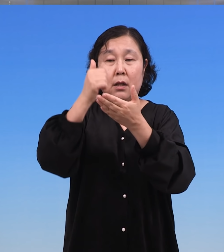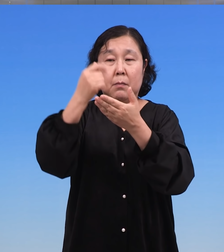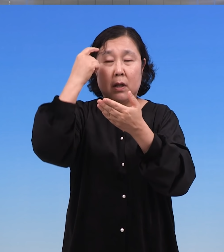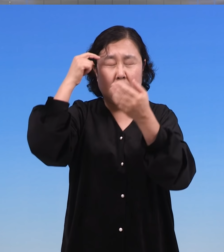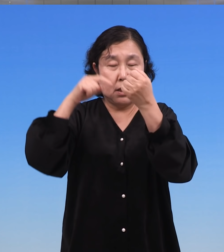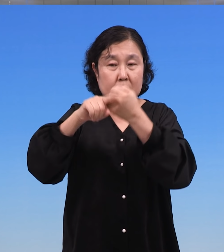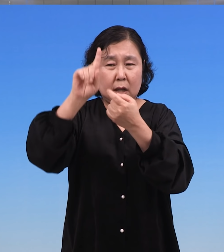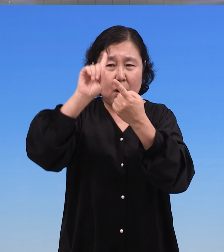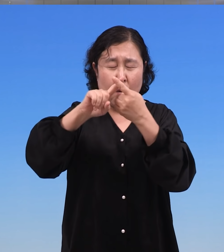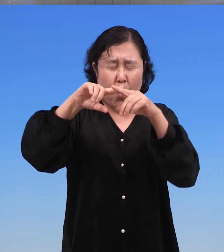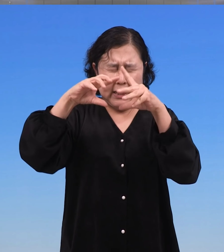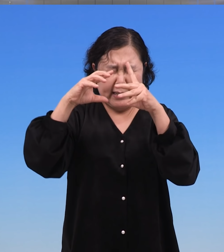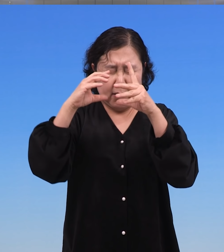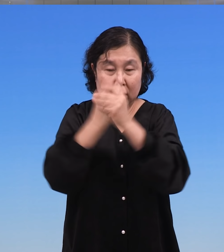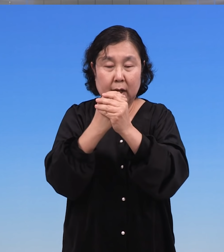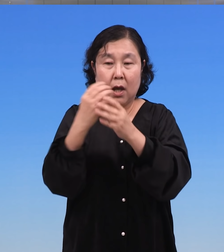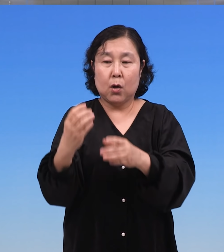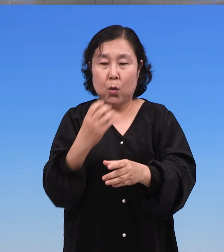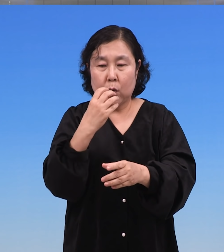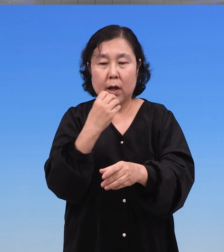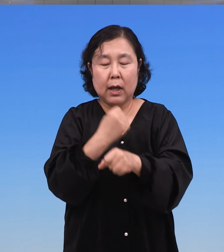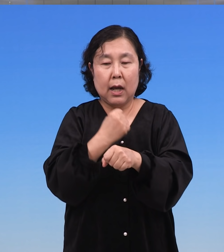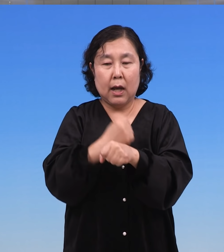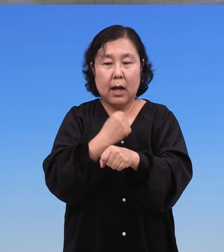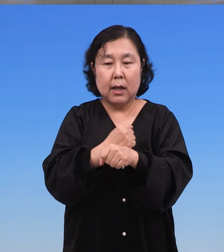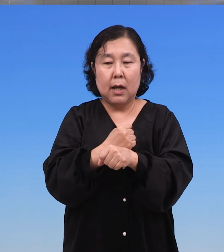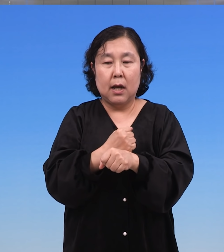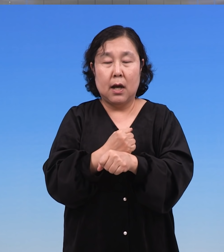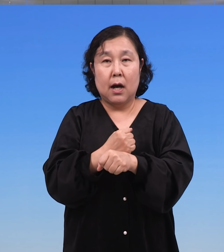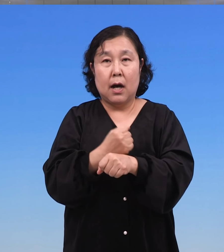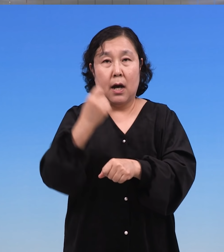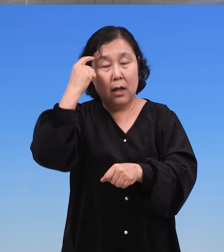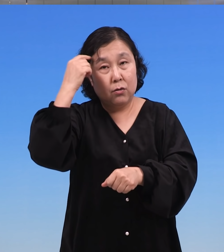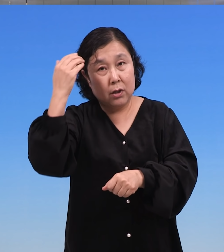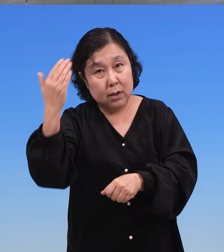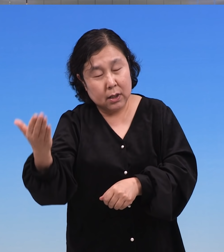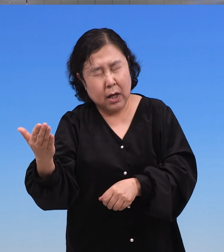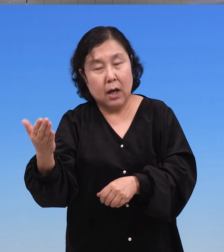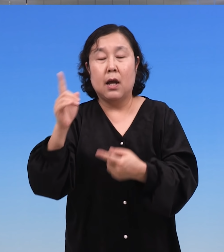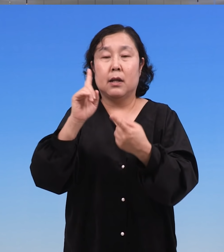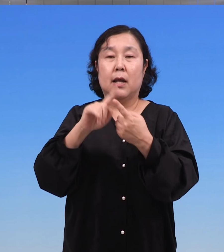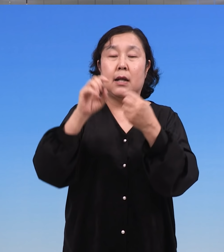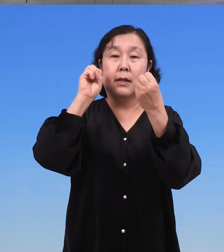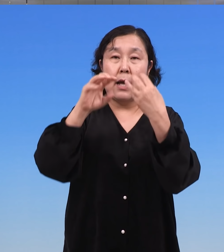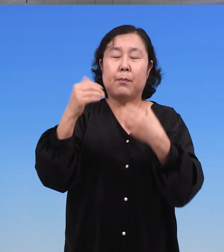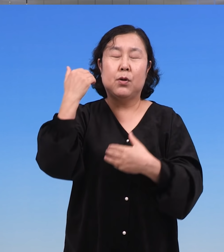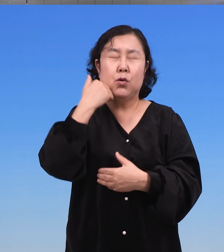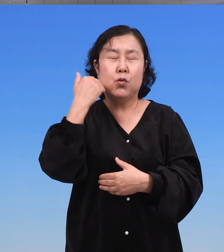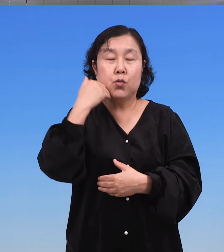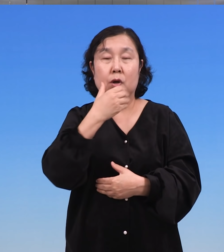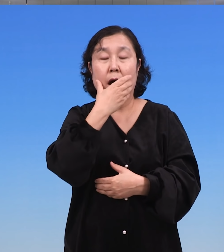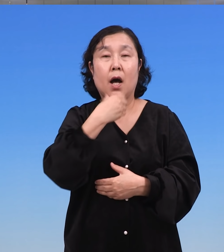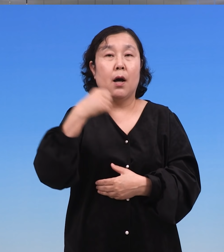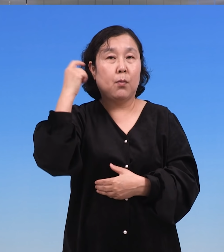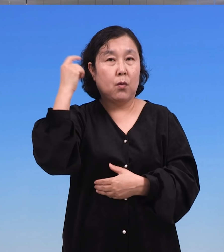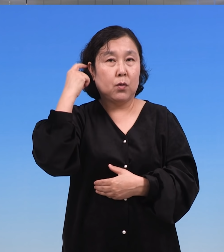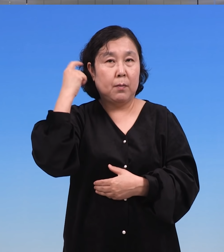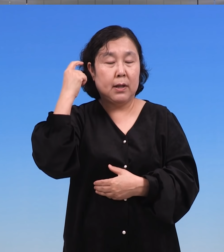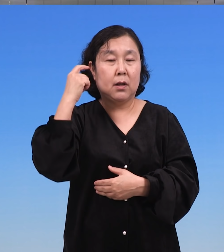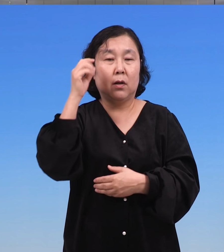없이 하나님의 뜻을 구현해내는 거룩한 삶을 살 수 있게 되었는가? 이 질문에 대한 답을 저는 누가복음